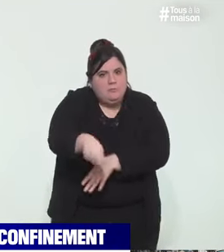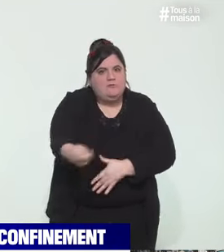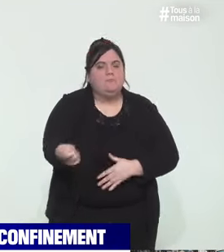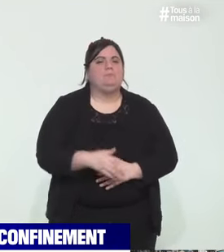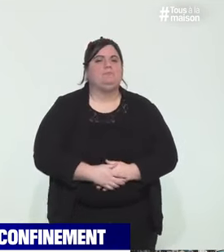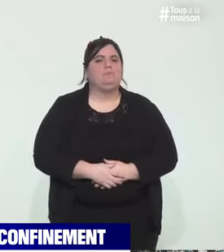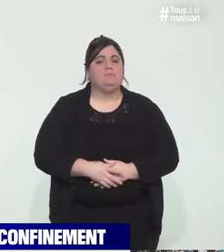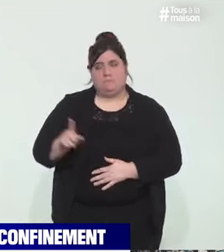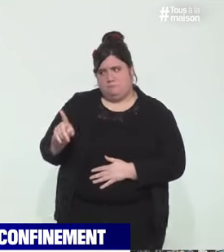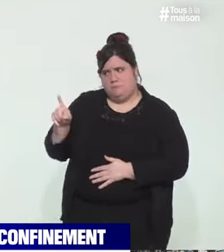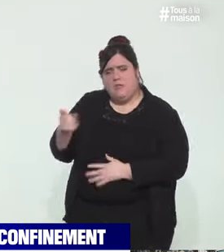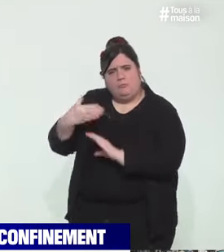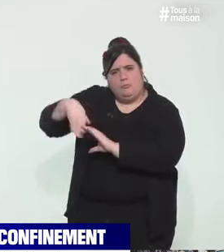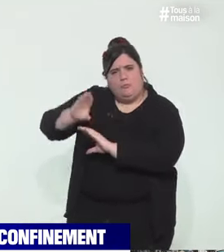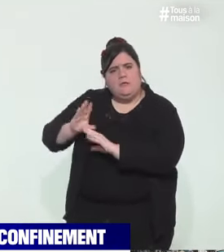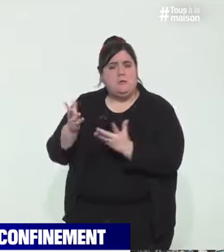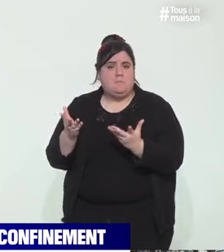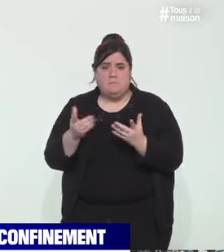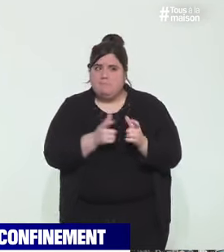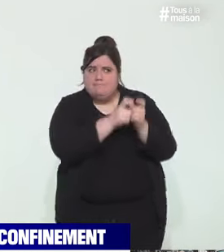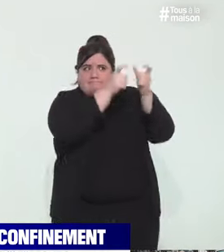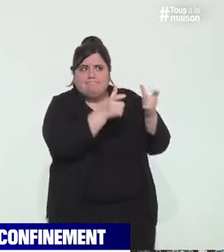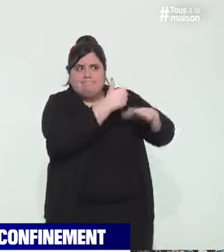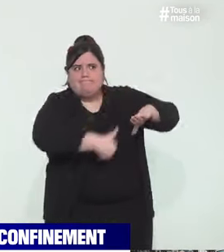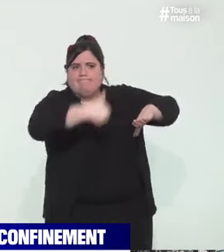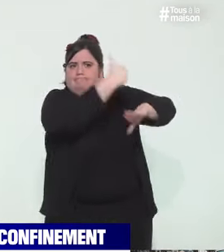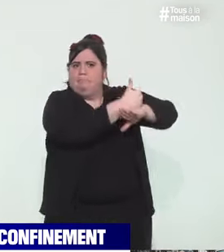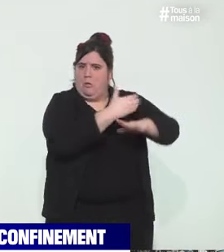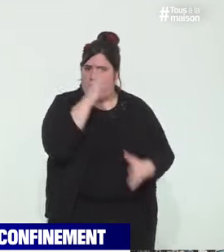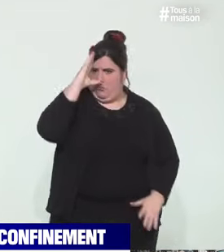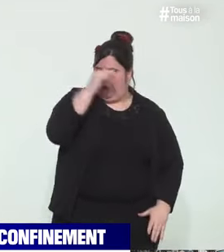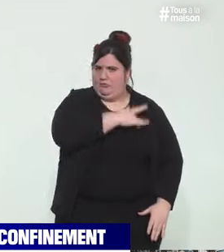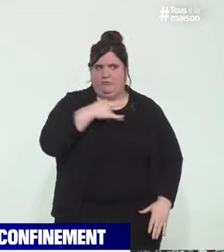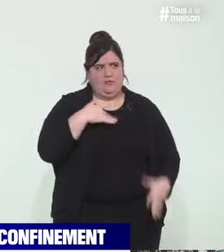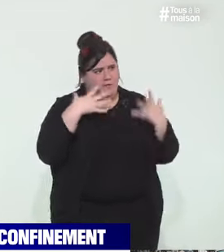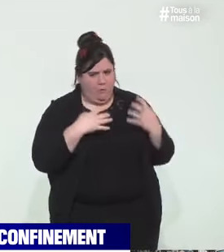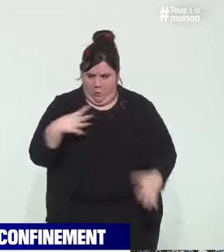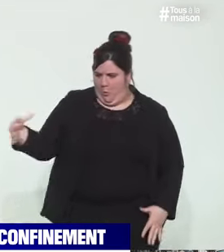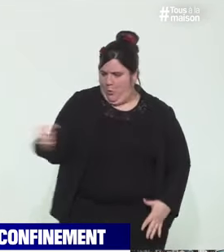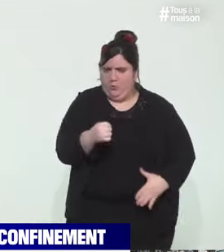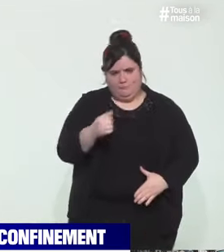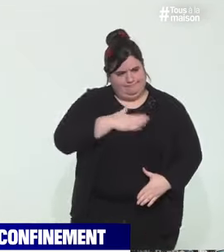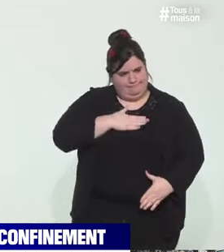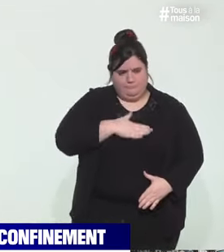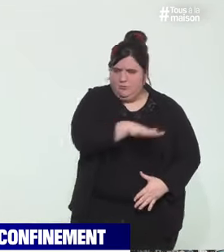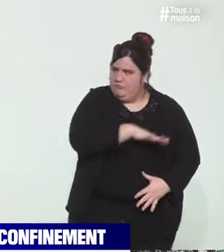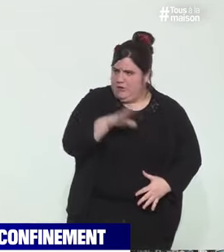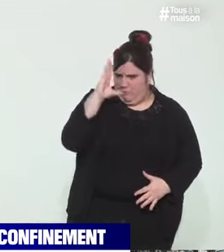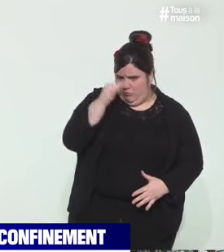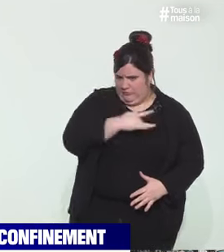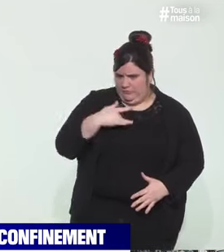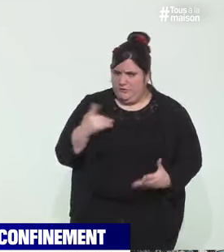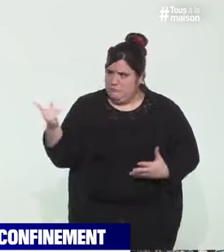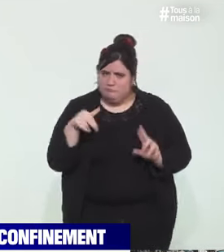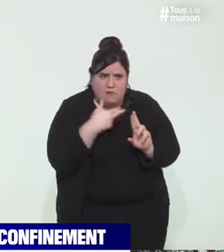de réquisition de ces masques par les ordres des professionnels de santé? Mais la réquisition est toujours valable, c'est-à-dire qu'on tient compte toujours des commandes et donc